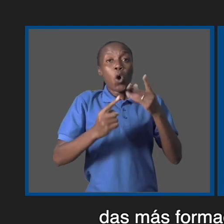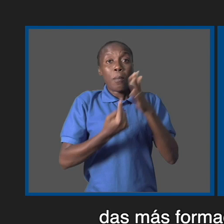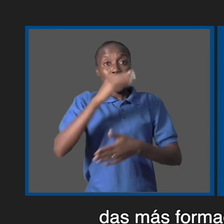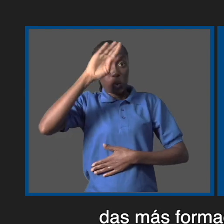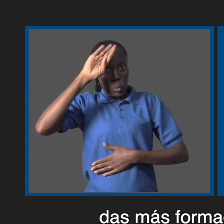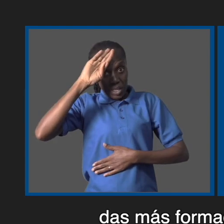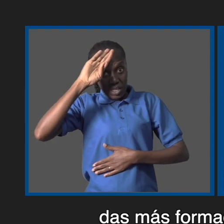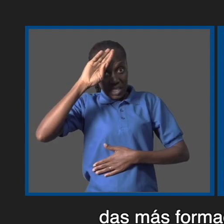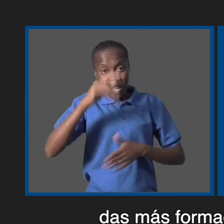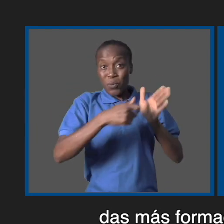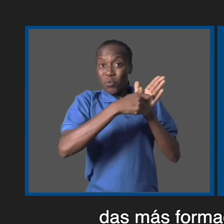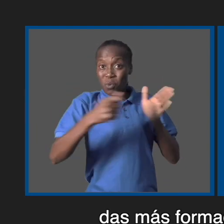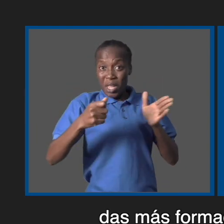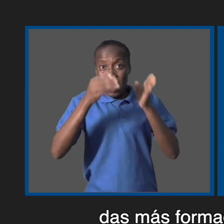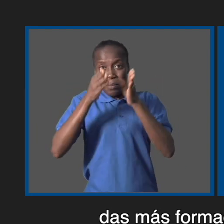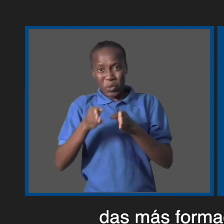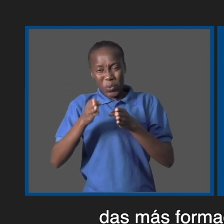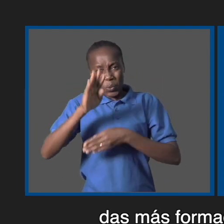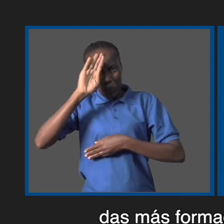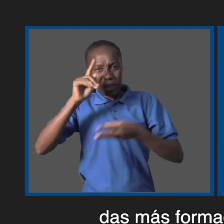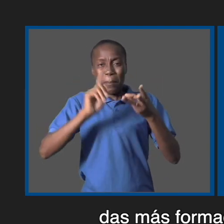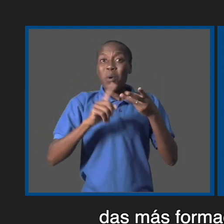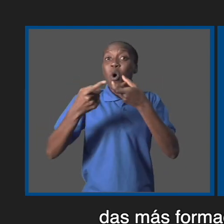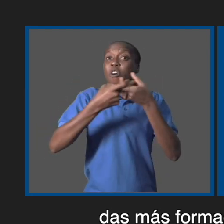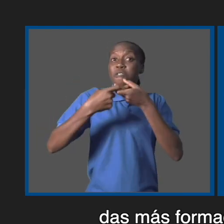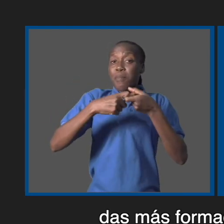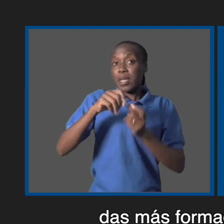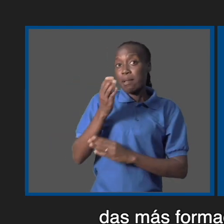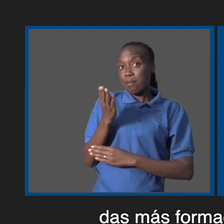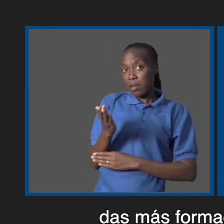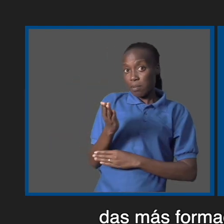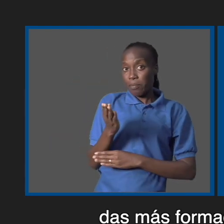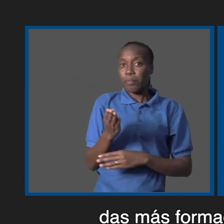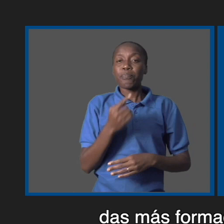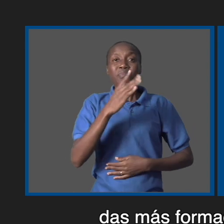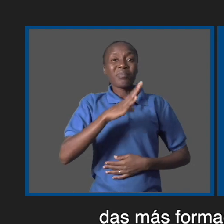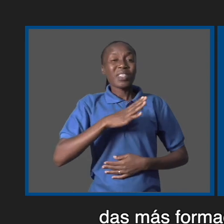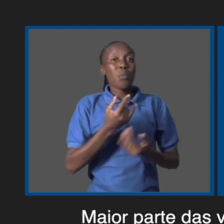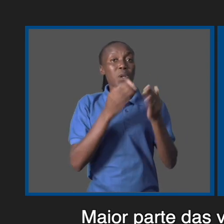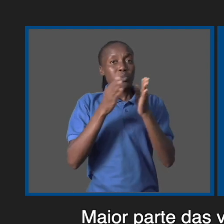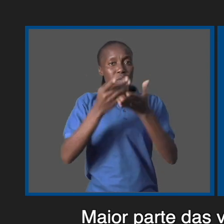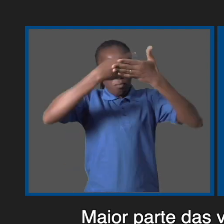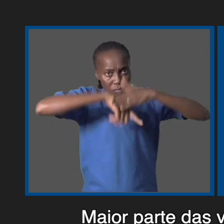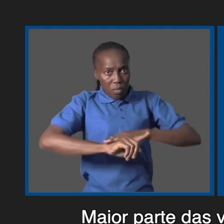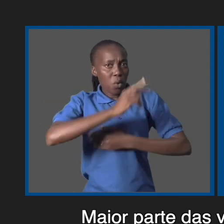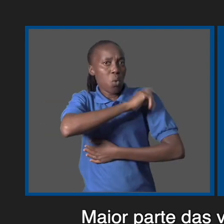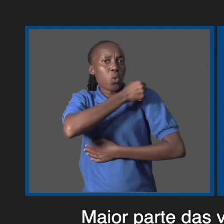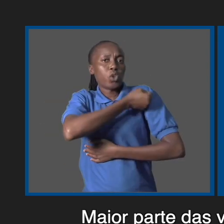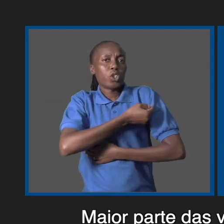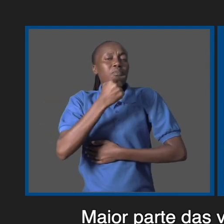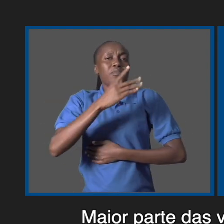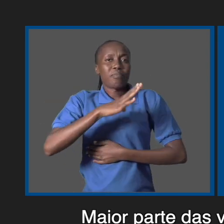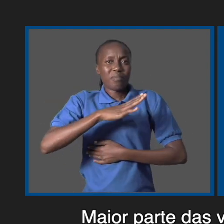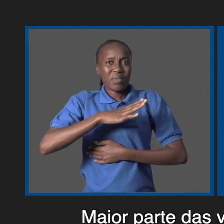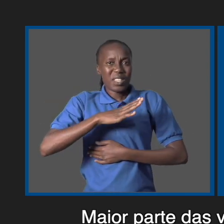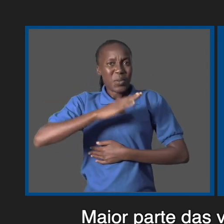doenças hereditárias, com foco no paciente e sua família. A maior parte das vezes, quando as pessoas vão ao